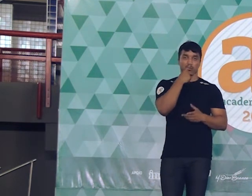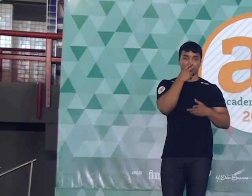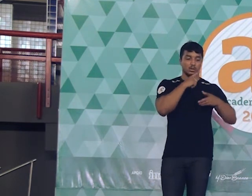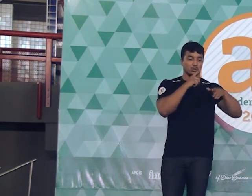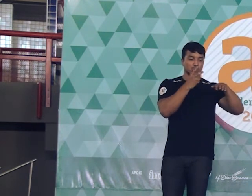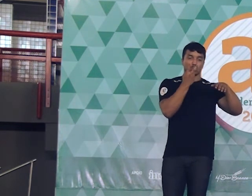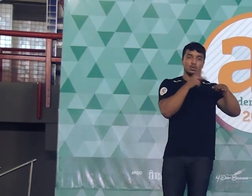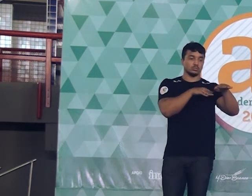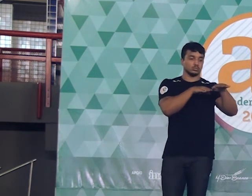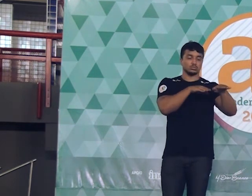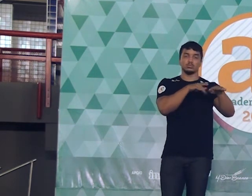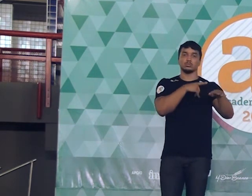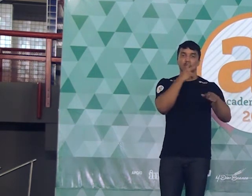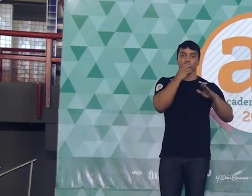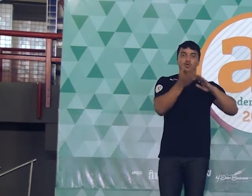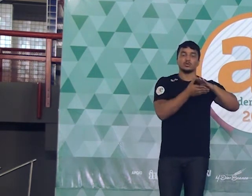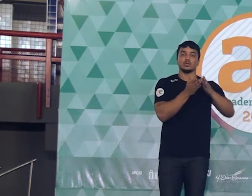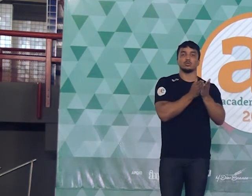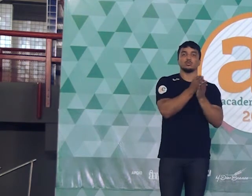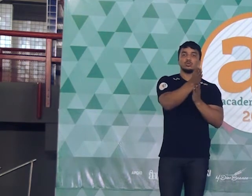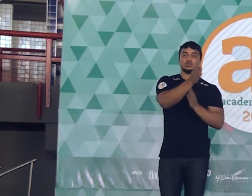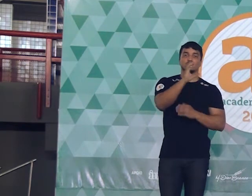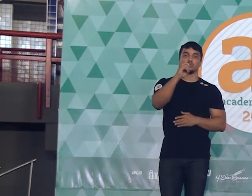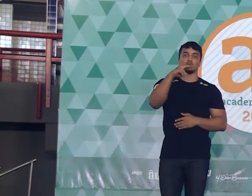dois móveis com velocidade constante.